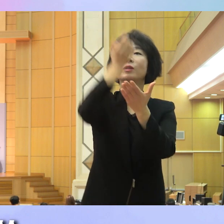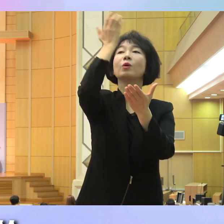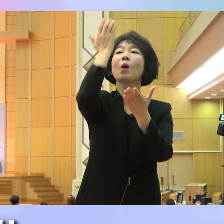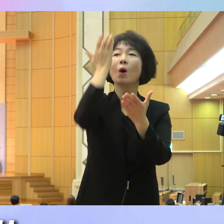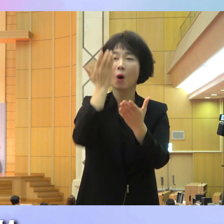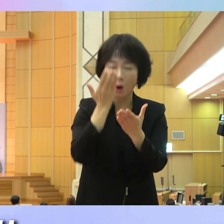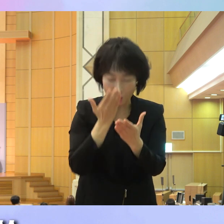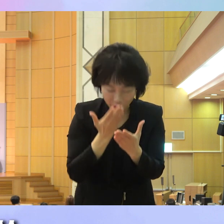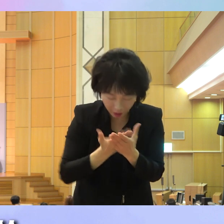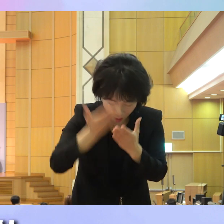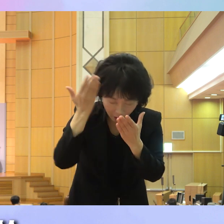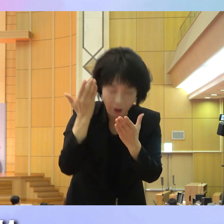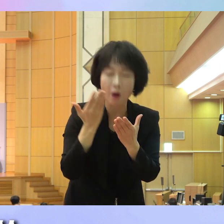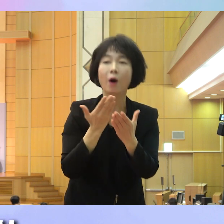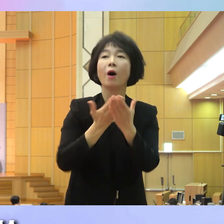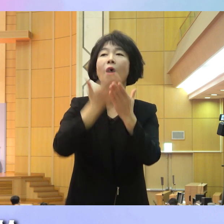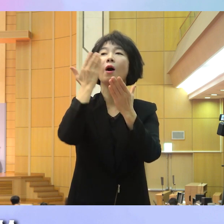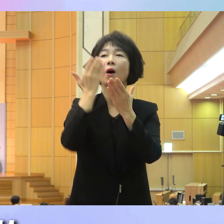임하소.